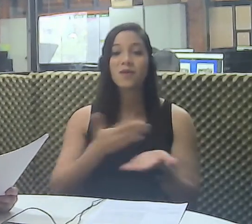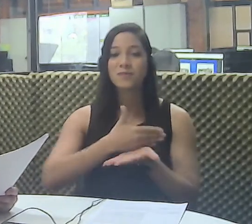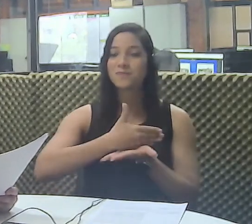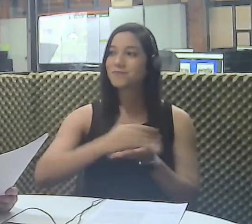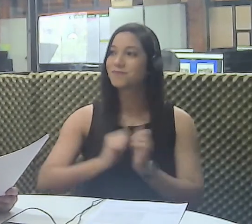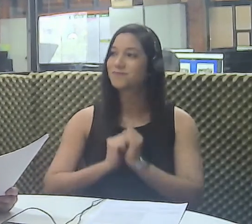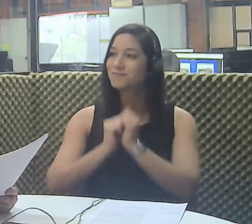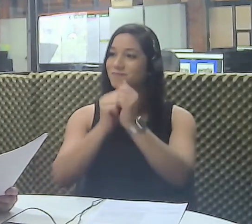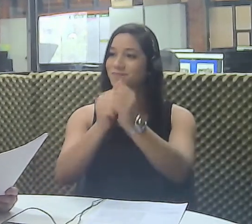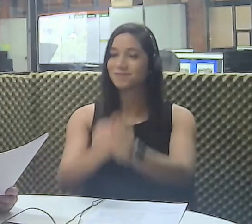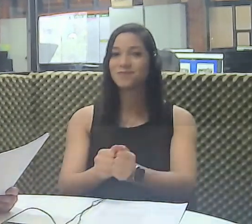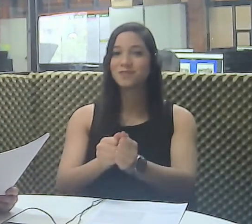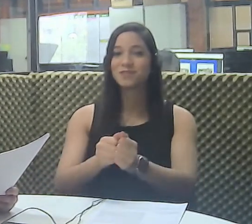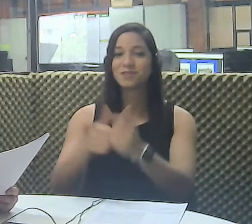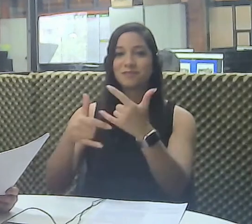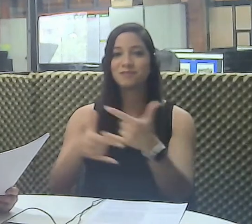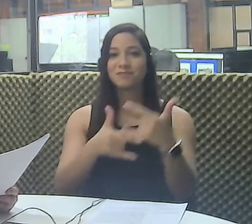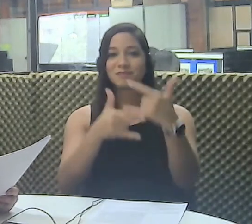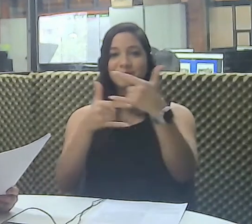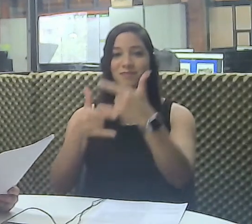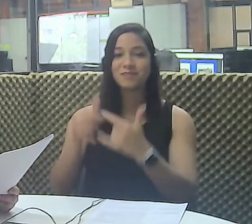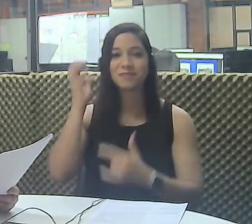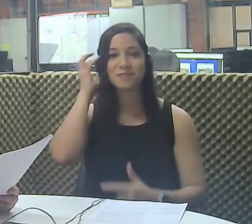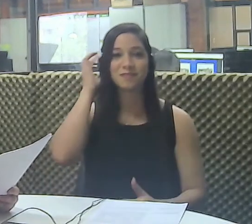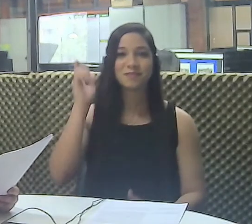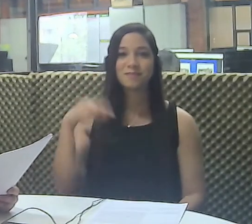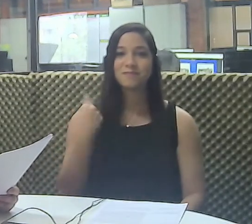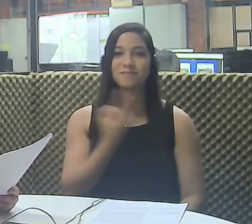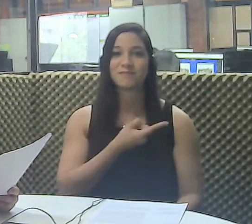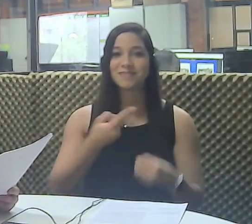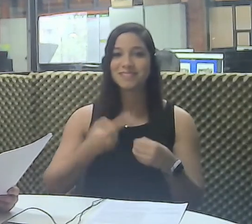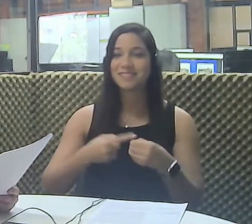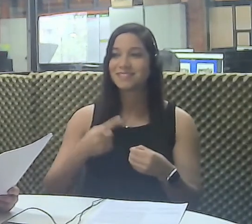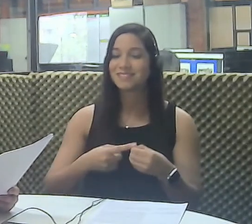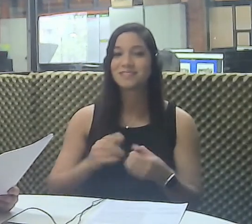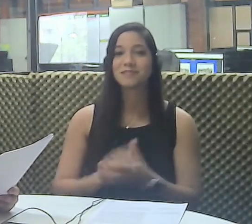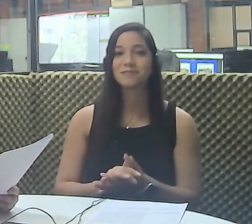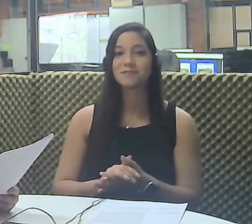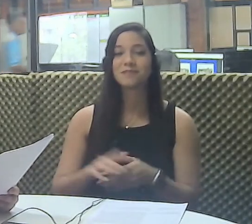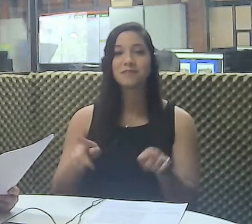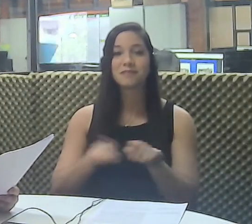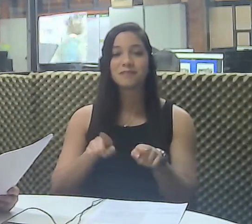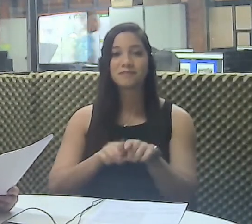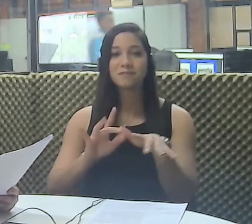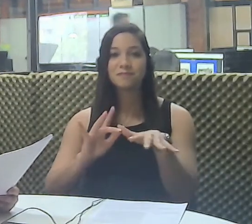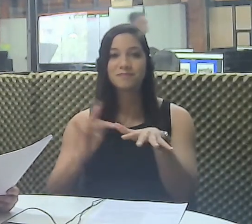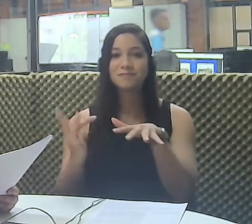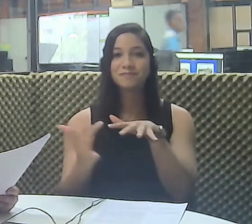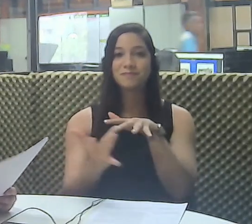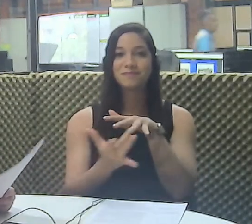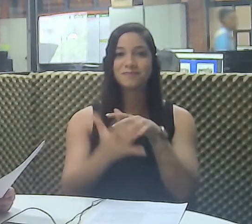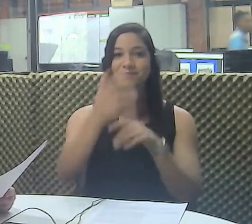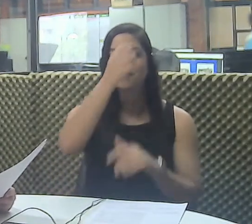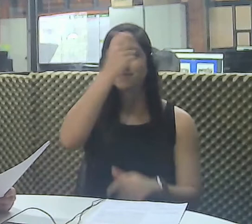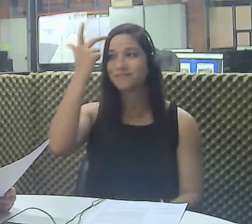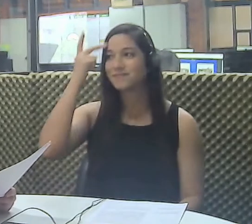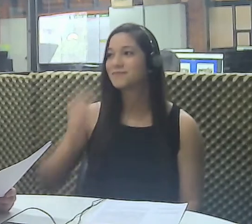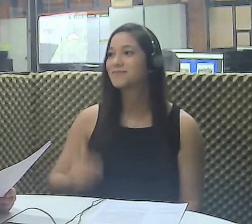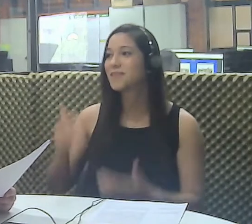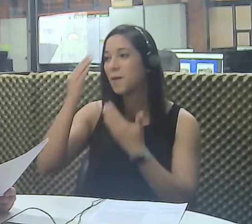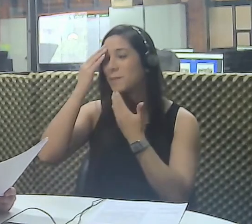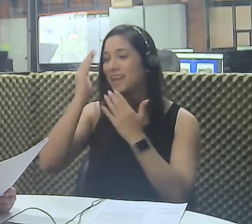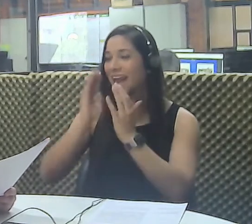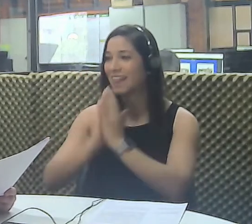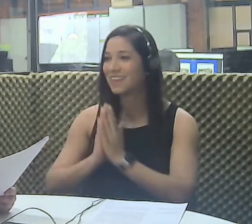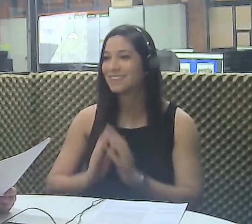passa a nos acompanhar aqui nas transmissões da Rádio nossa cidade nas transmissões para as redes sociais da prefeitura seja